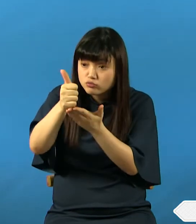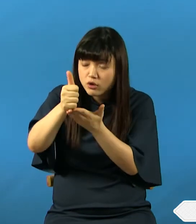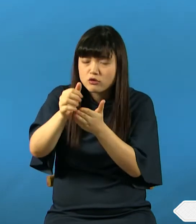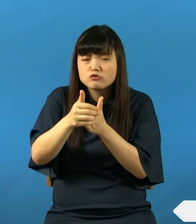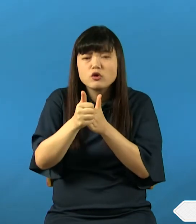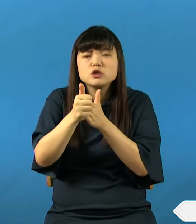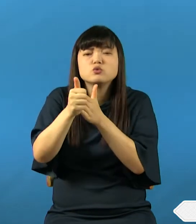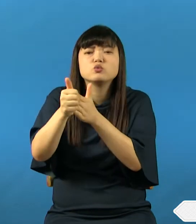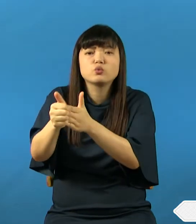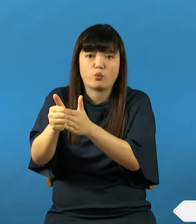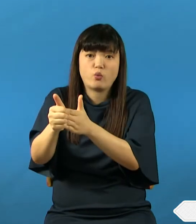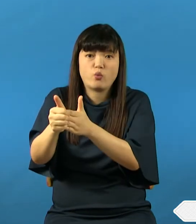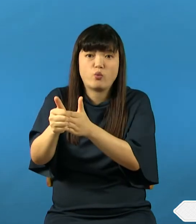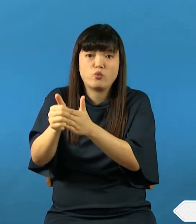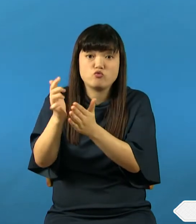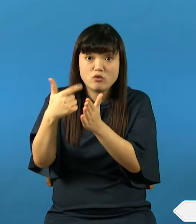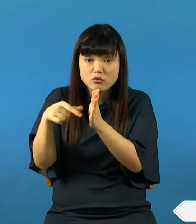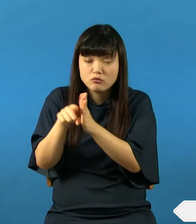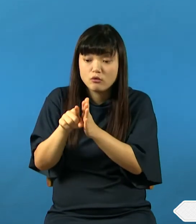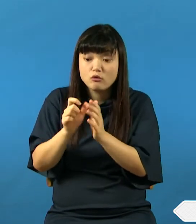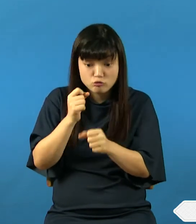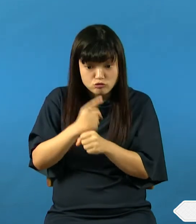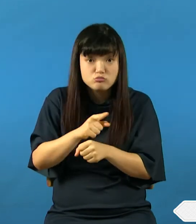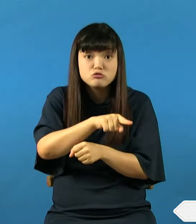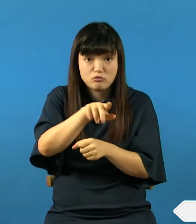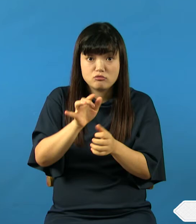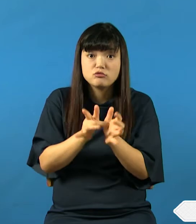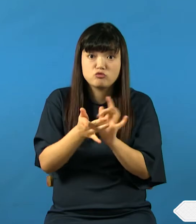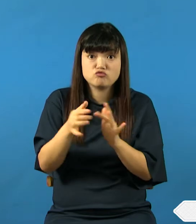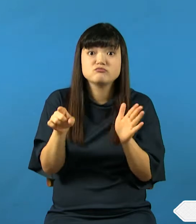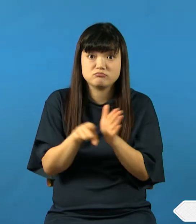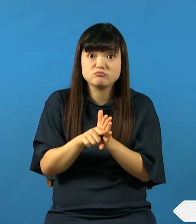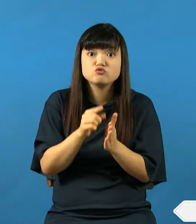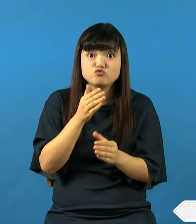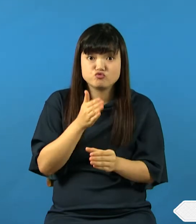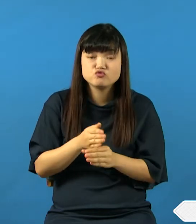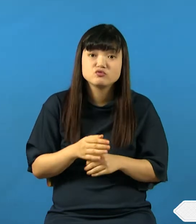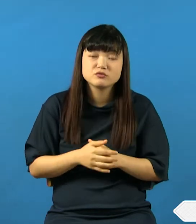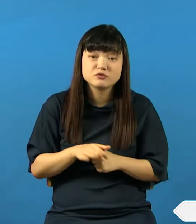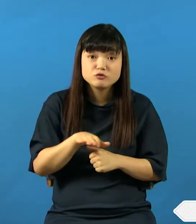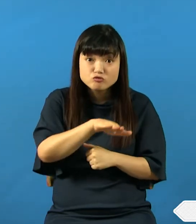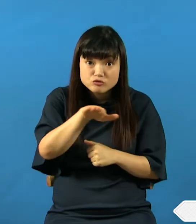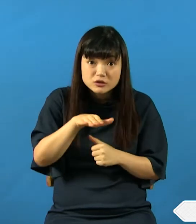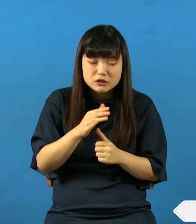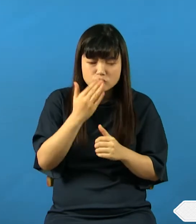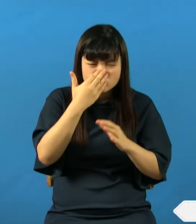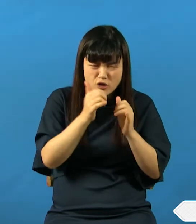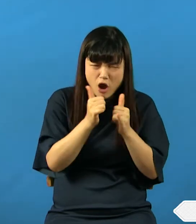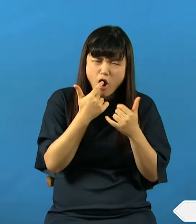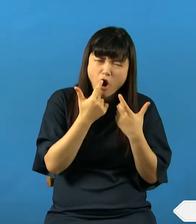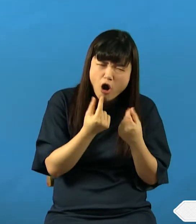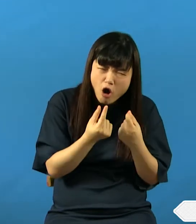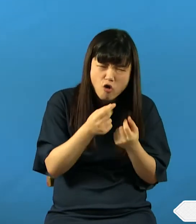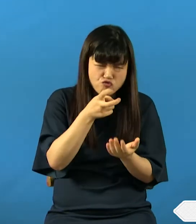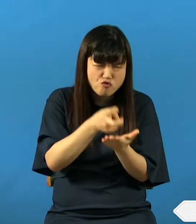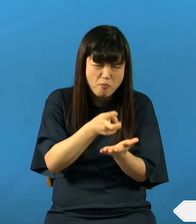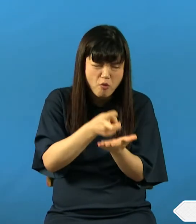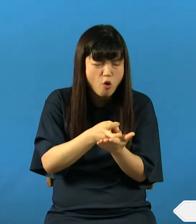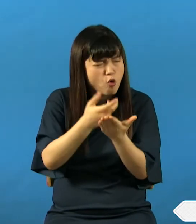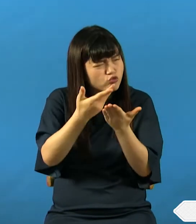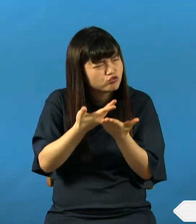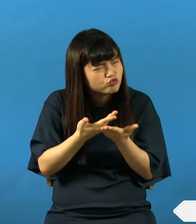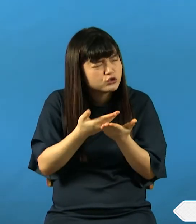목적은 예수께로 이끌기 위한 것인데 우리는 이미 예수님을 믿고 있지 않습니까? 그래서 우리는